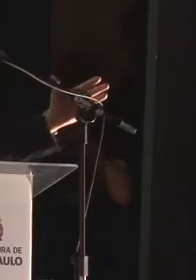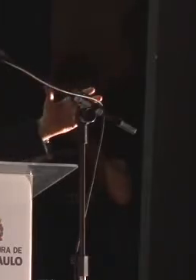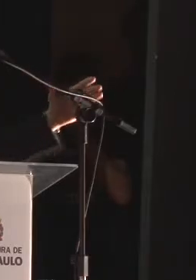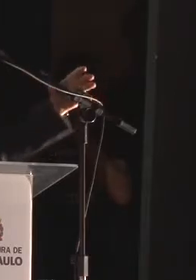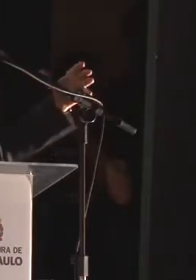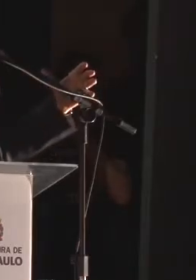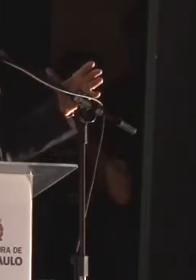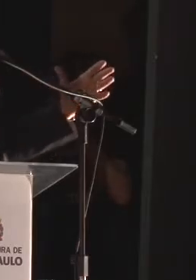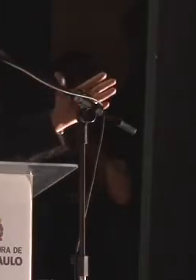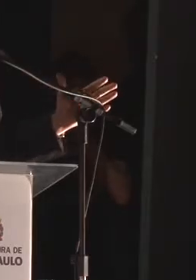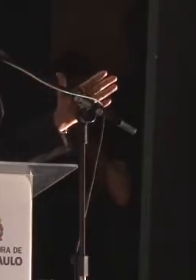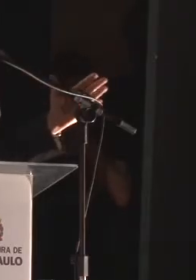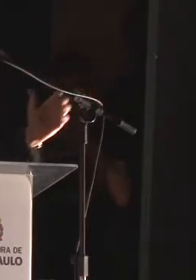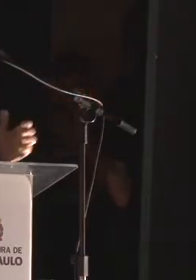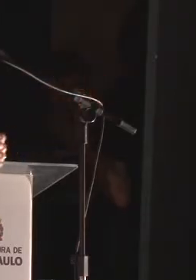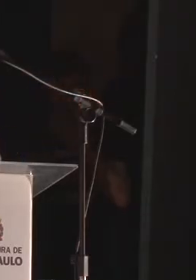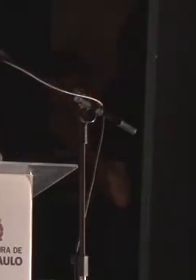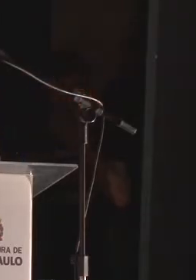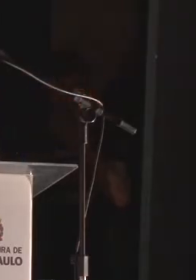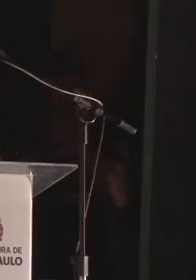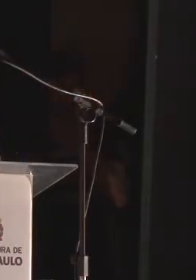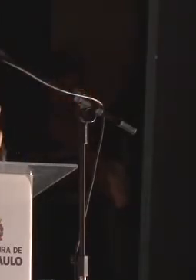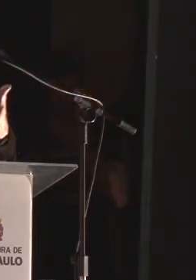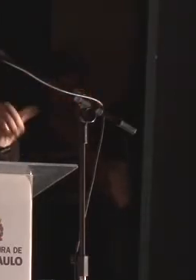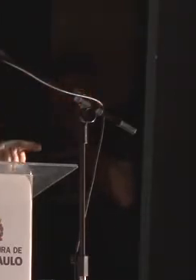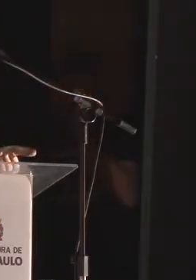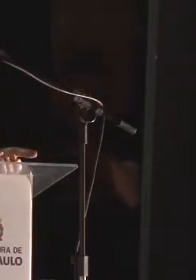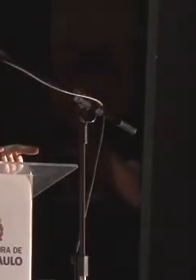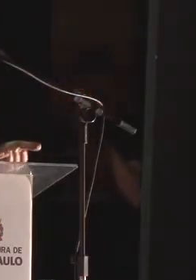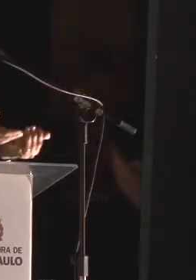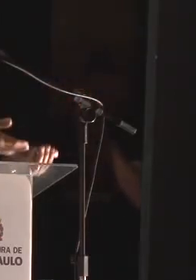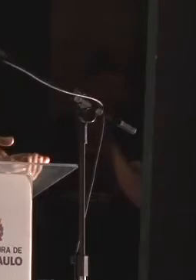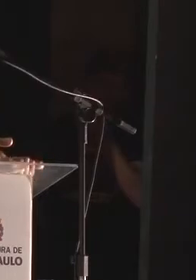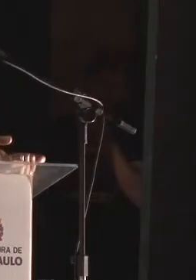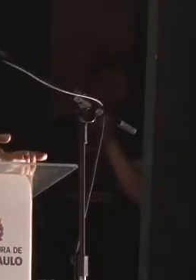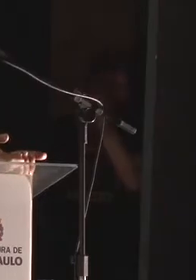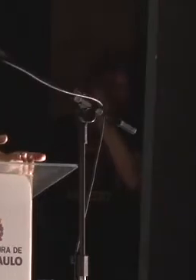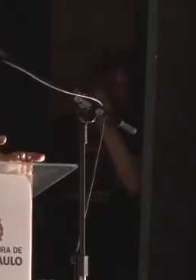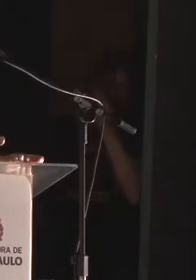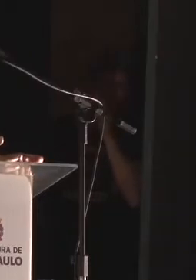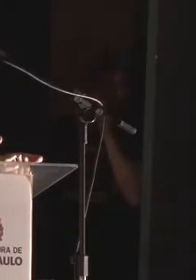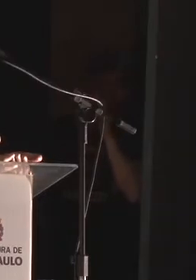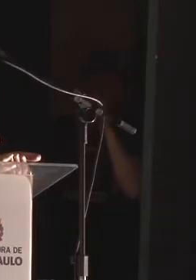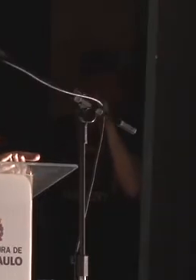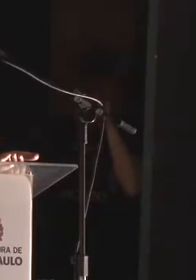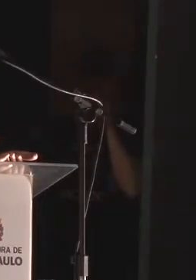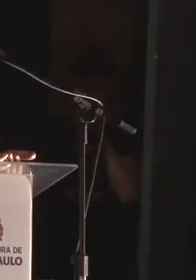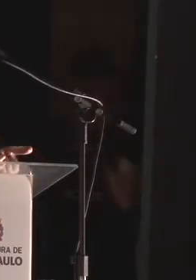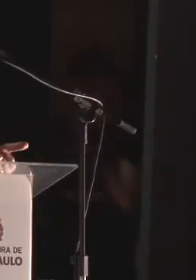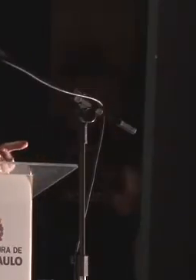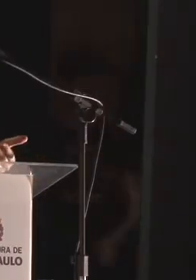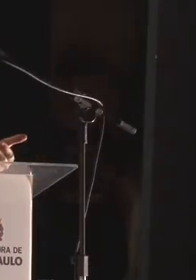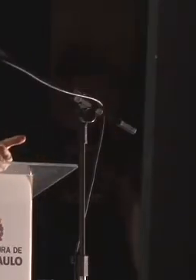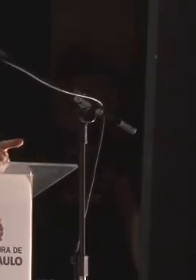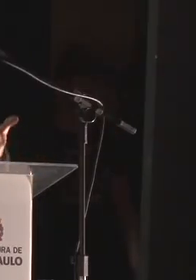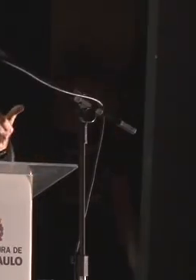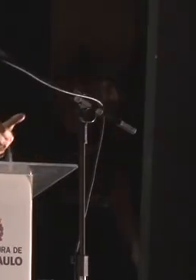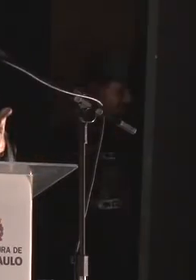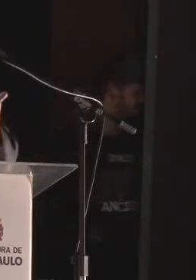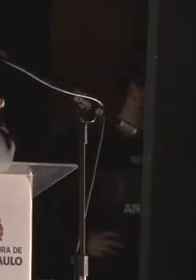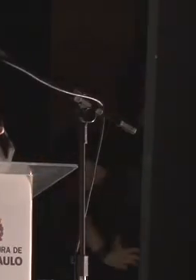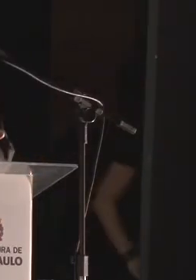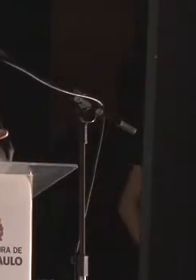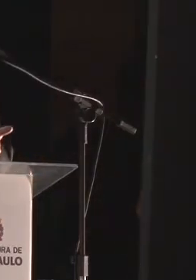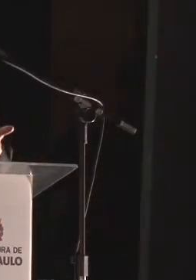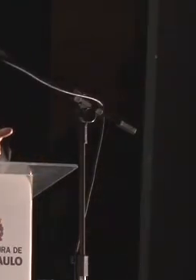conhecia o centro expandido. Mas, por dever de ofício, estava assumindo uma posição importante na prefeitura e